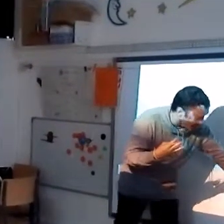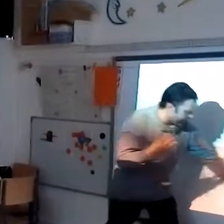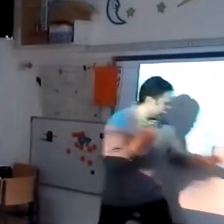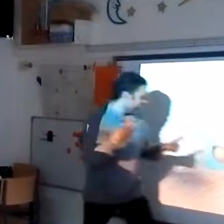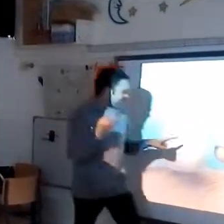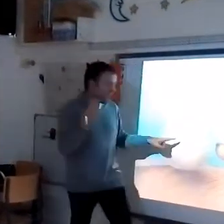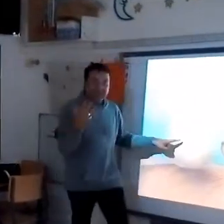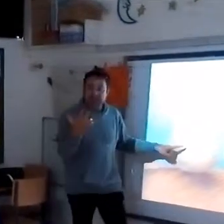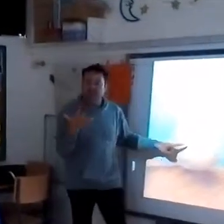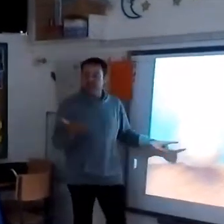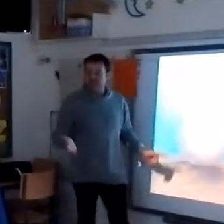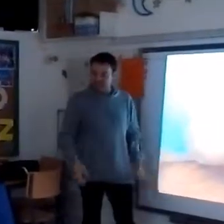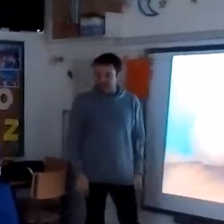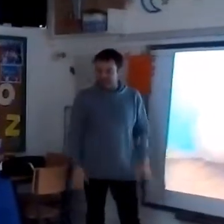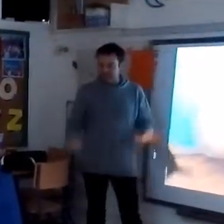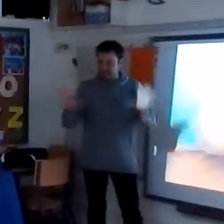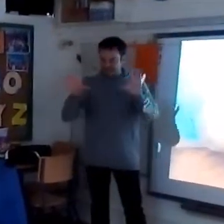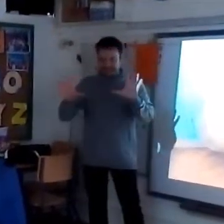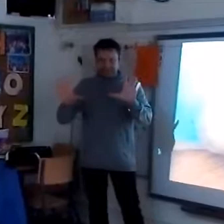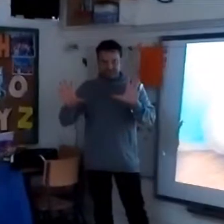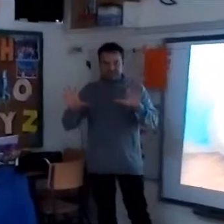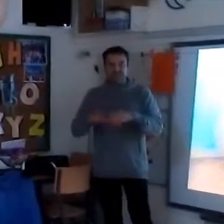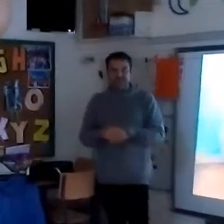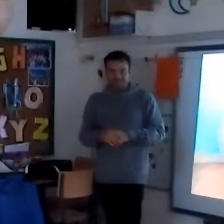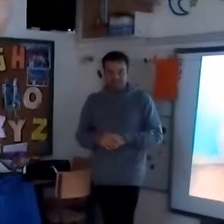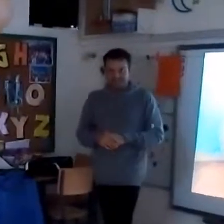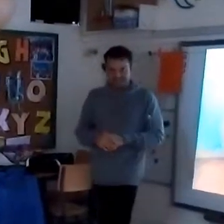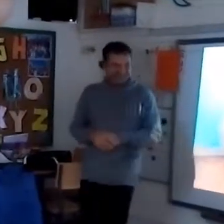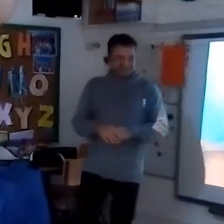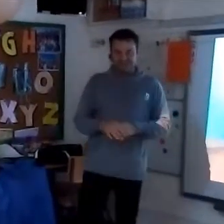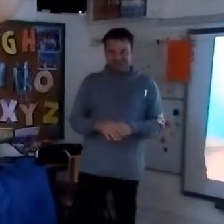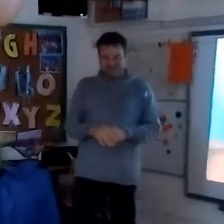nueve y de grande 10. Ya tenía 10 huevos.